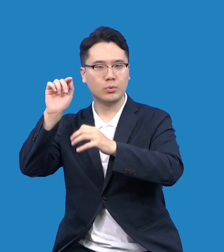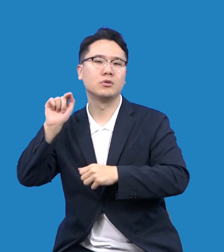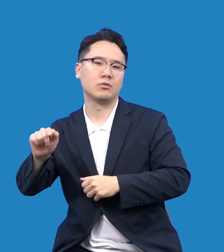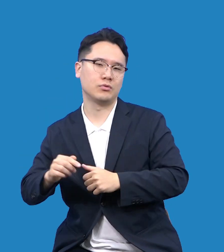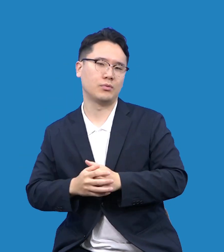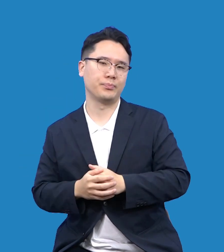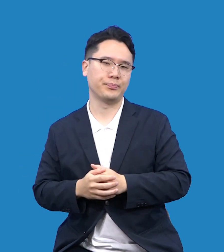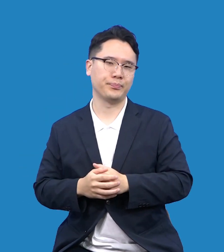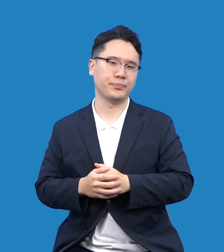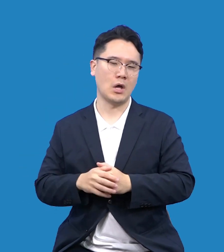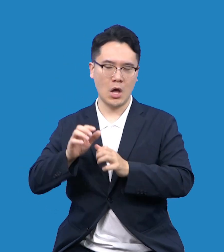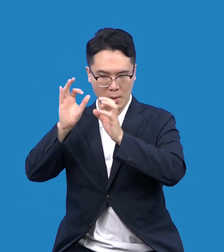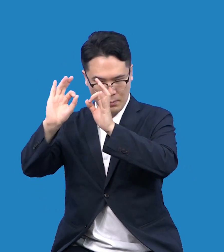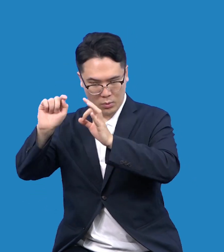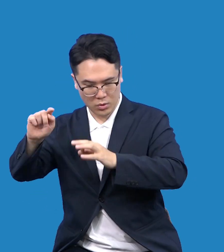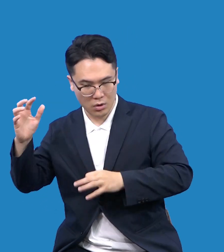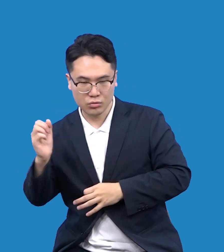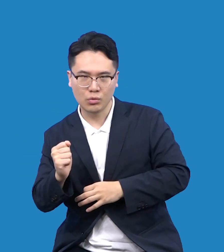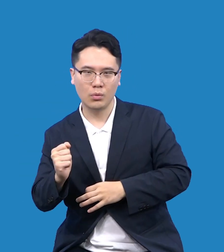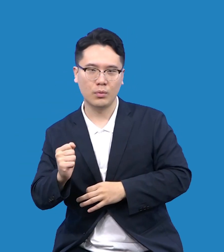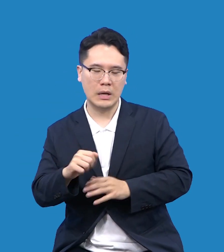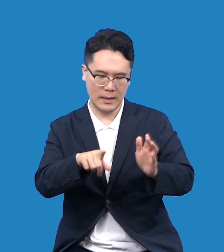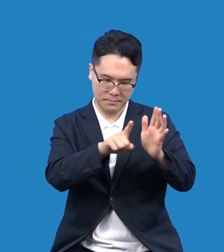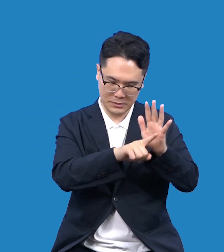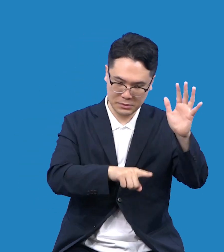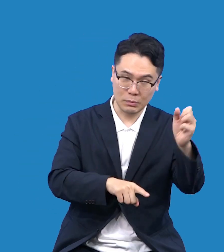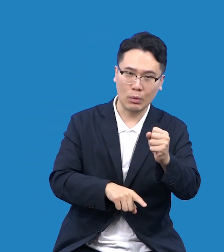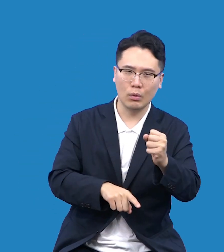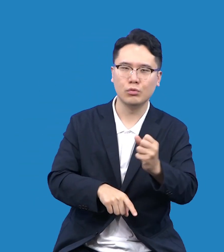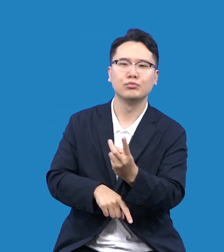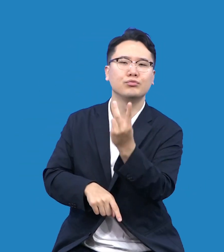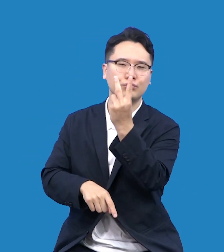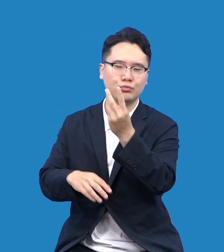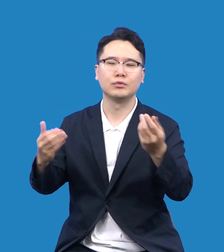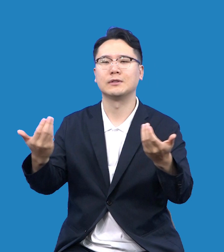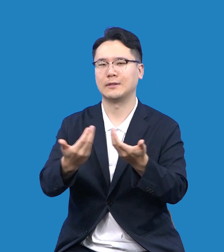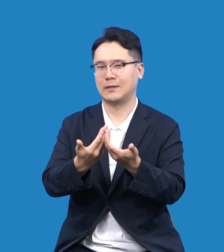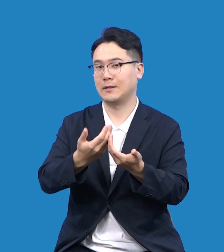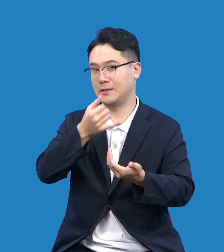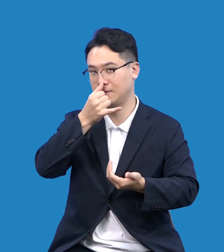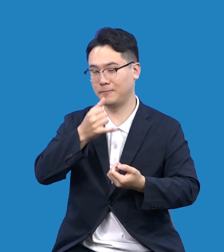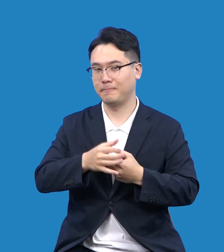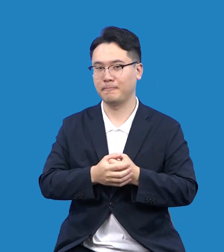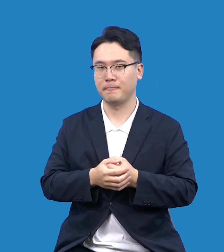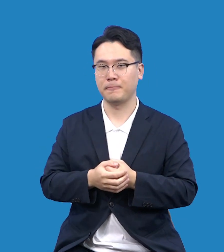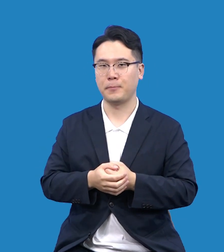의해서 인생을 살아요. 보는 것을 보고 좌절합니다. 절망합니다.